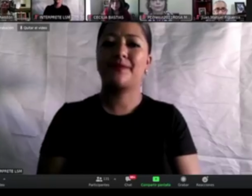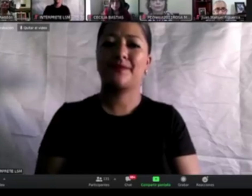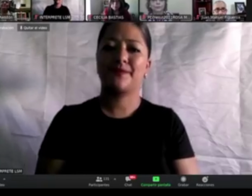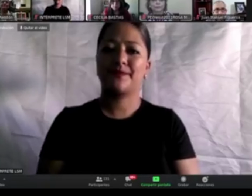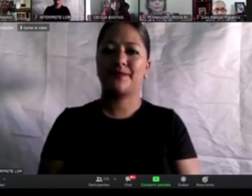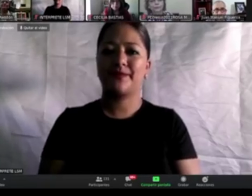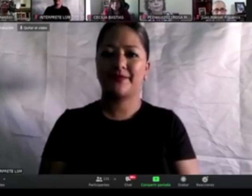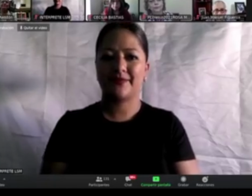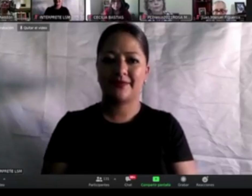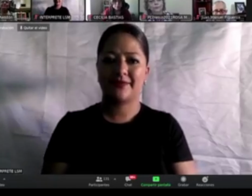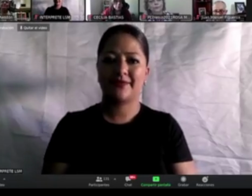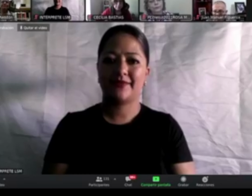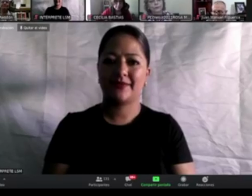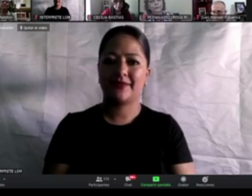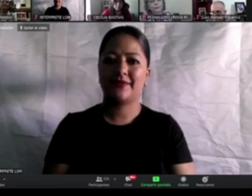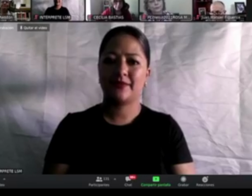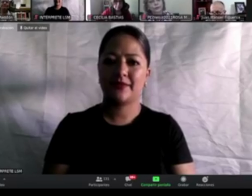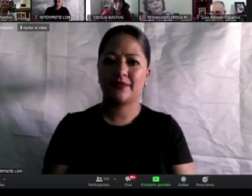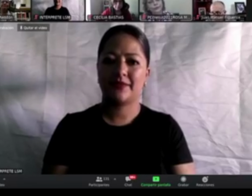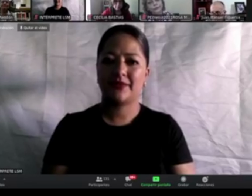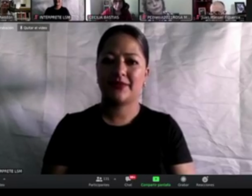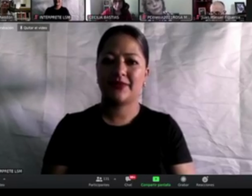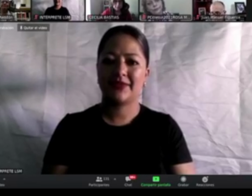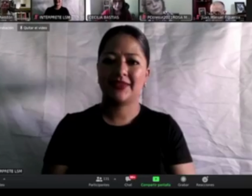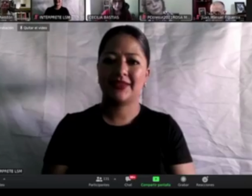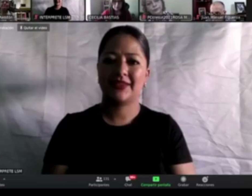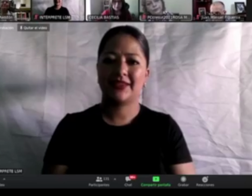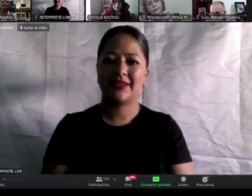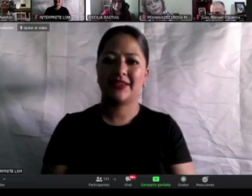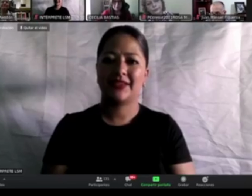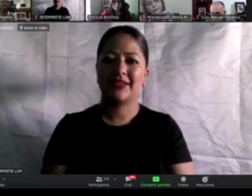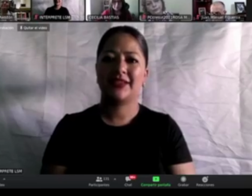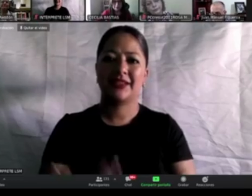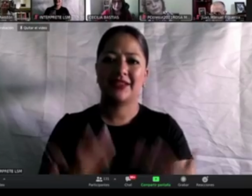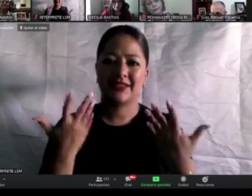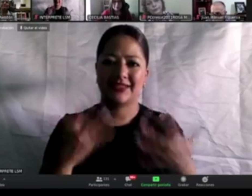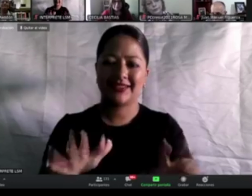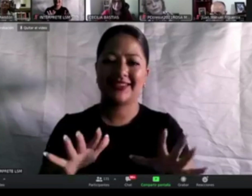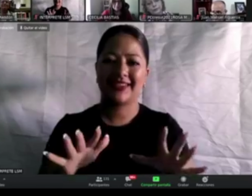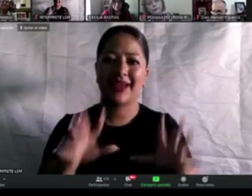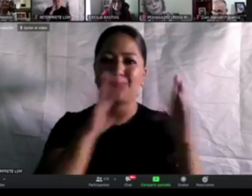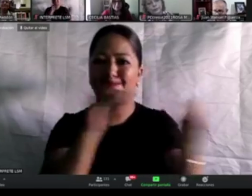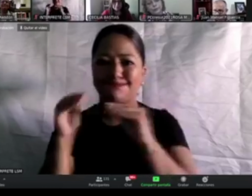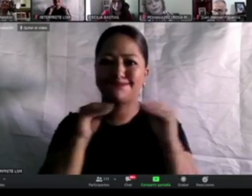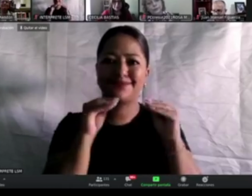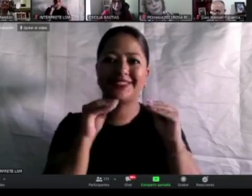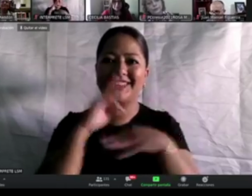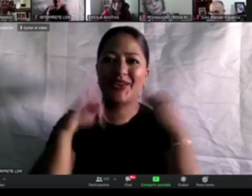ya cerraron el micrófono de todos de todos los panelistas también por favor como le dieron cerrar a todos